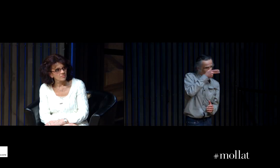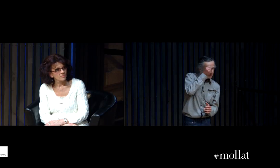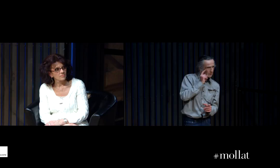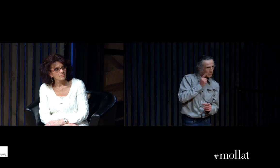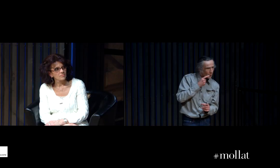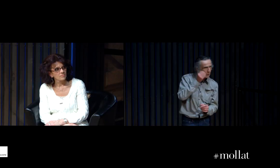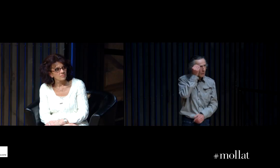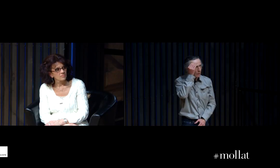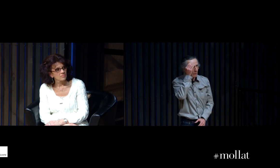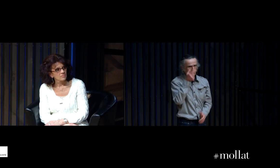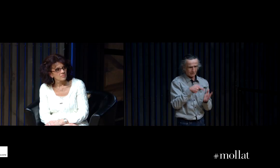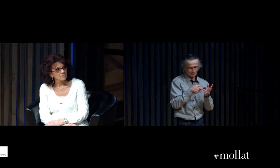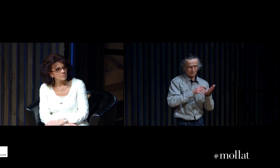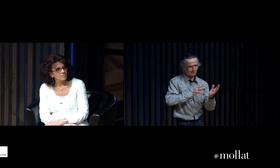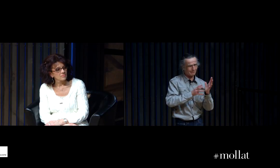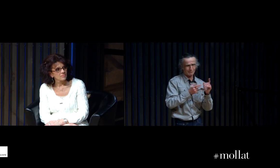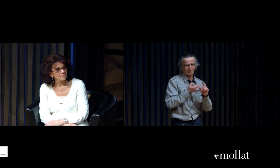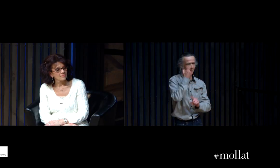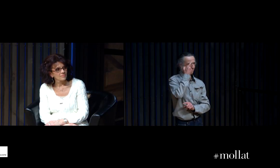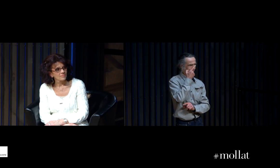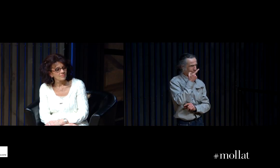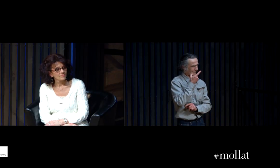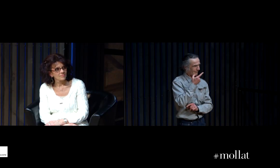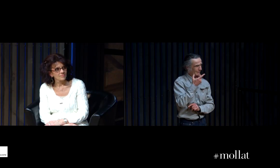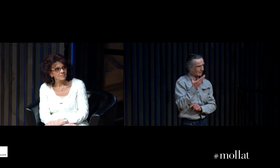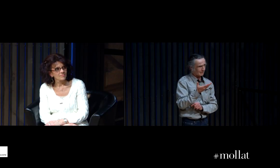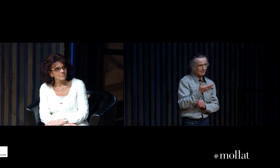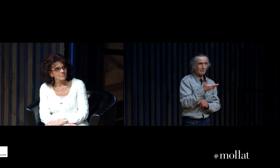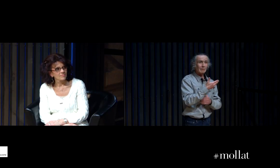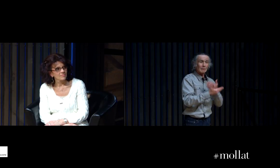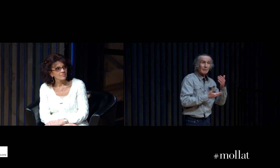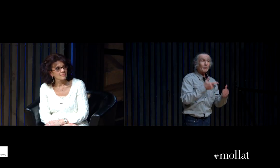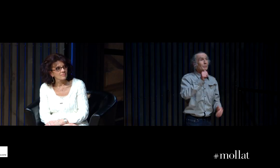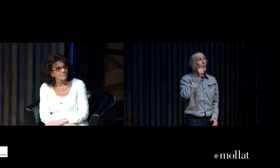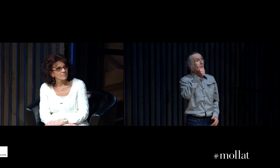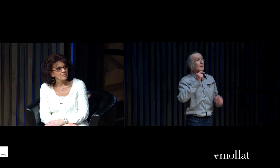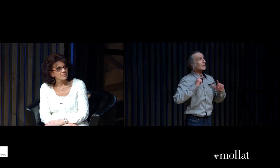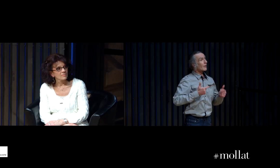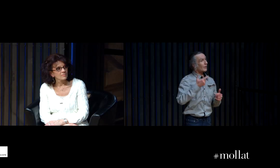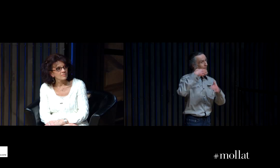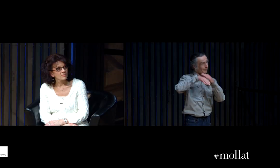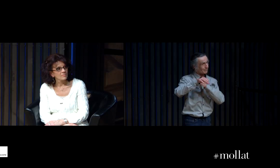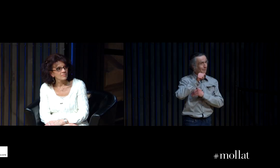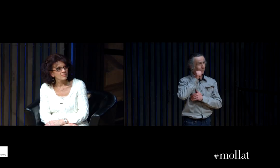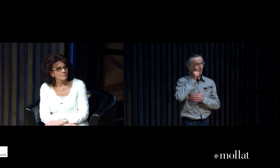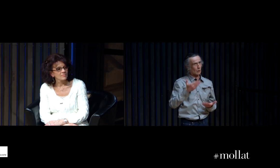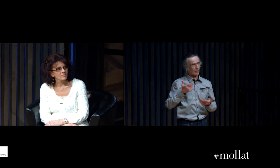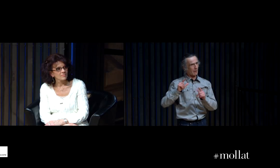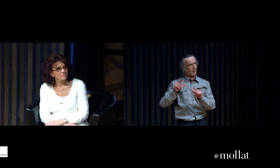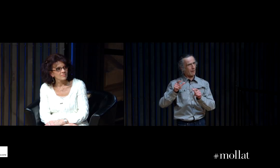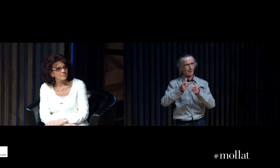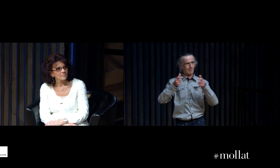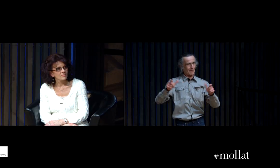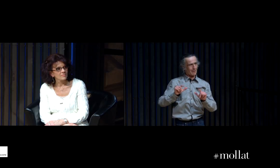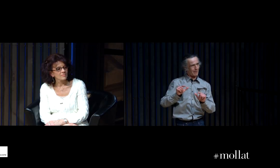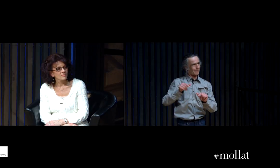via la langue des signes, donc pour que les sourds se cultivent, qu'ils puissent apprendre des choses. Et la première